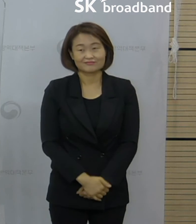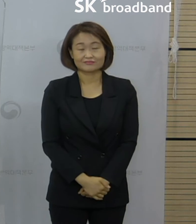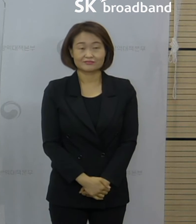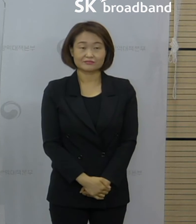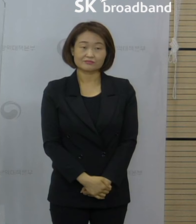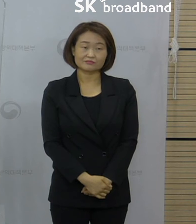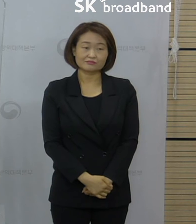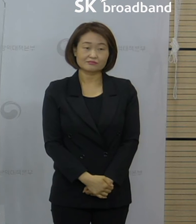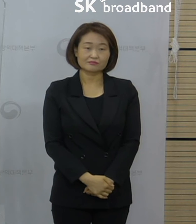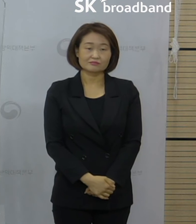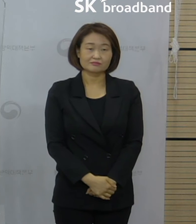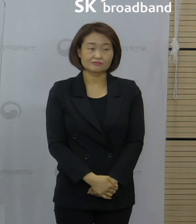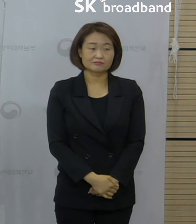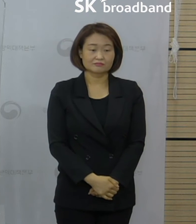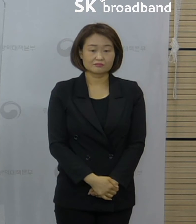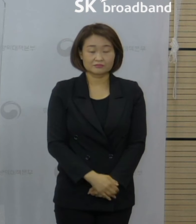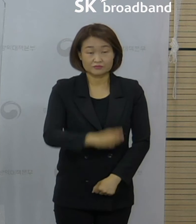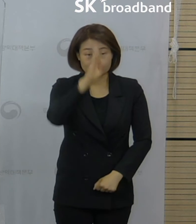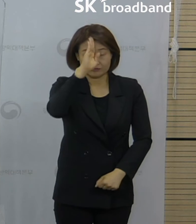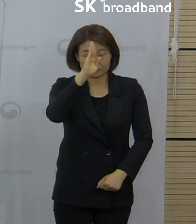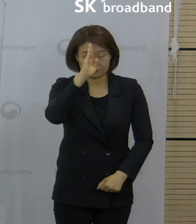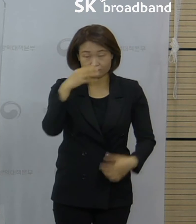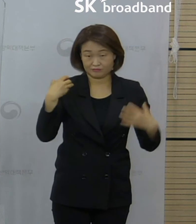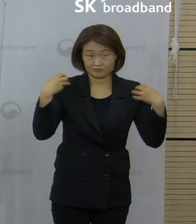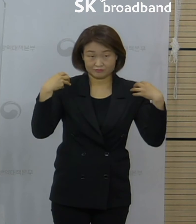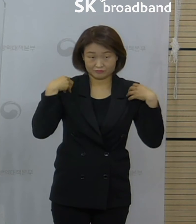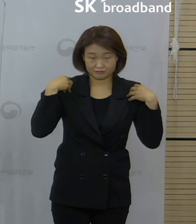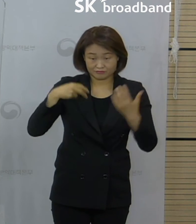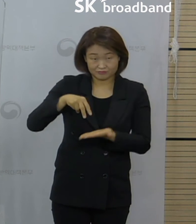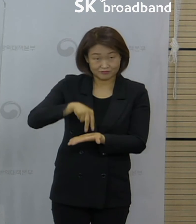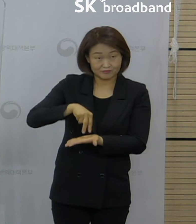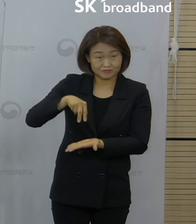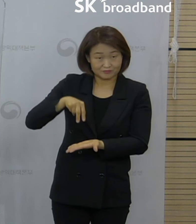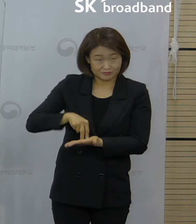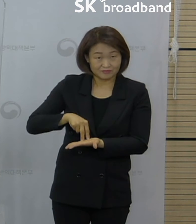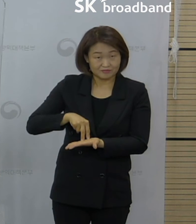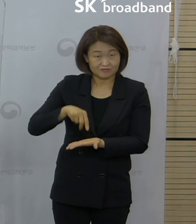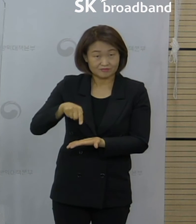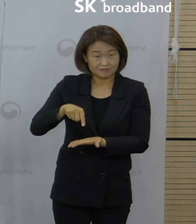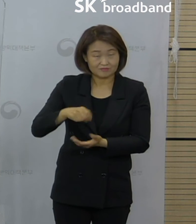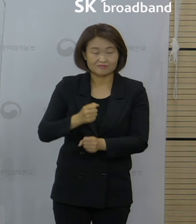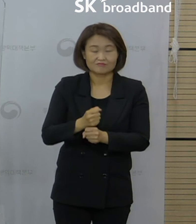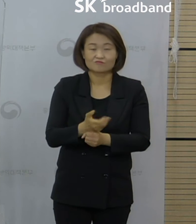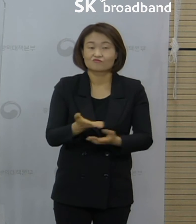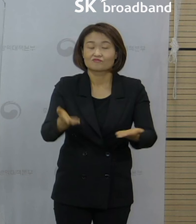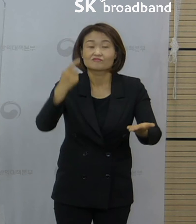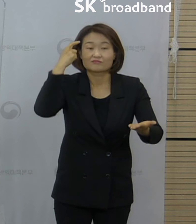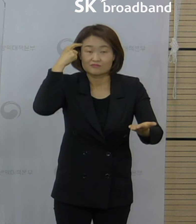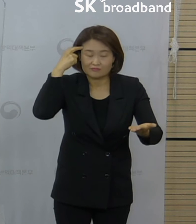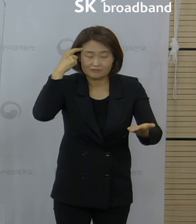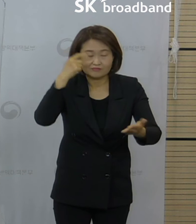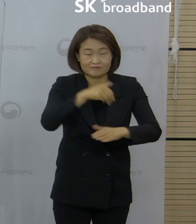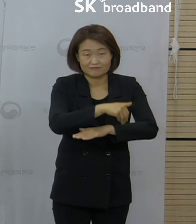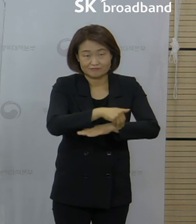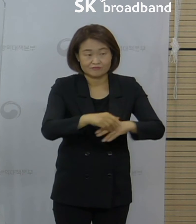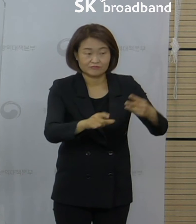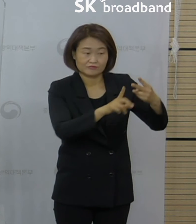일단 저희가 질병청 차원에서의 발급을 염두에 두고 있었고요. 당초에 2월, 3월 중에